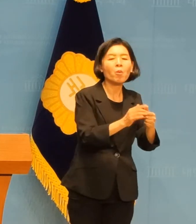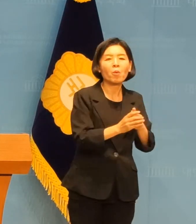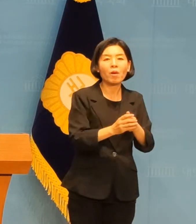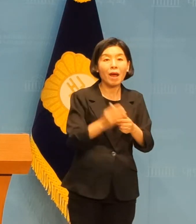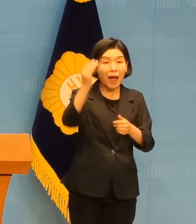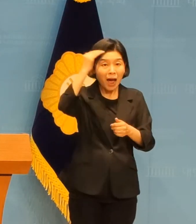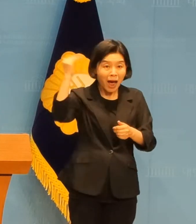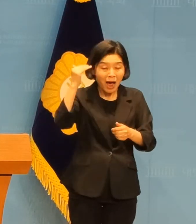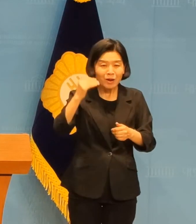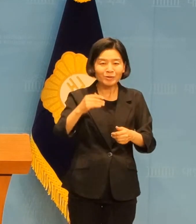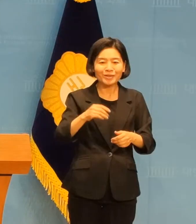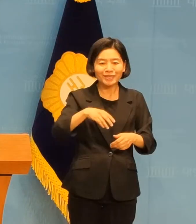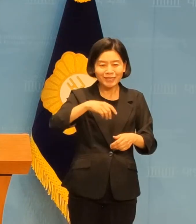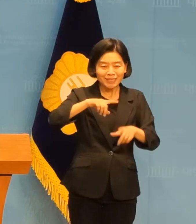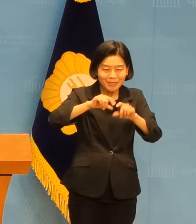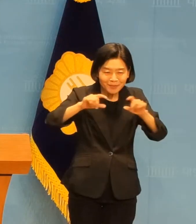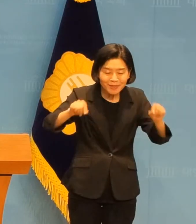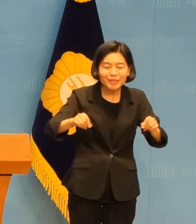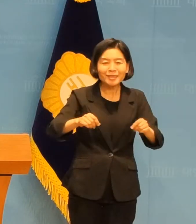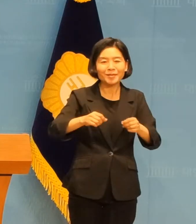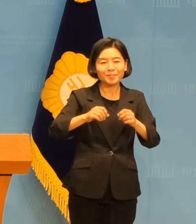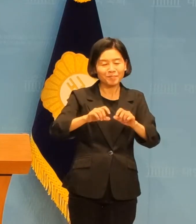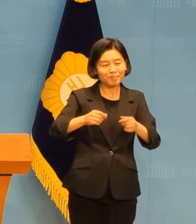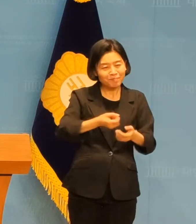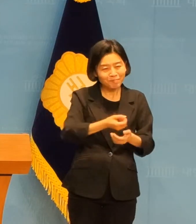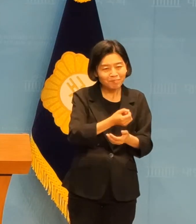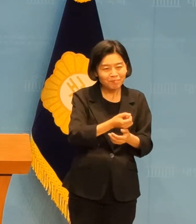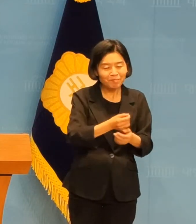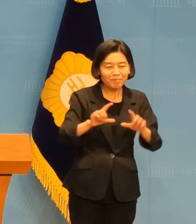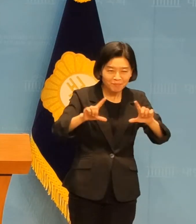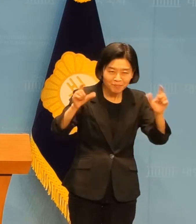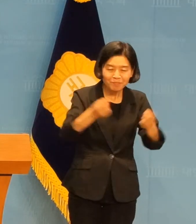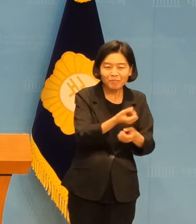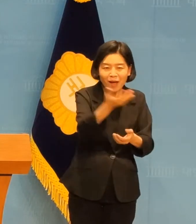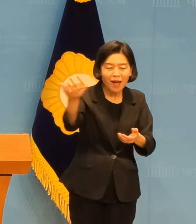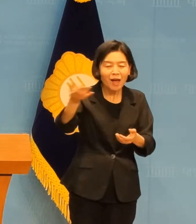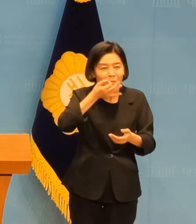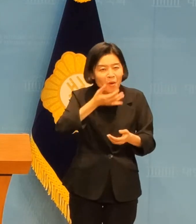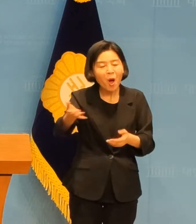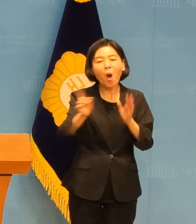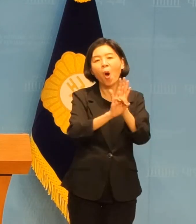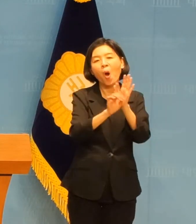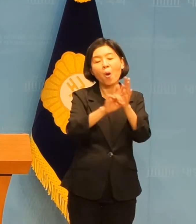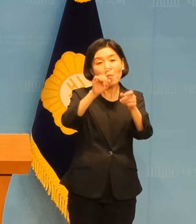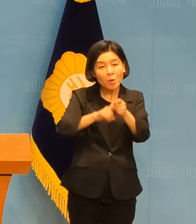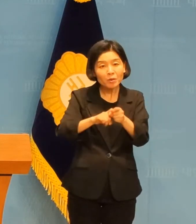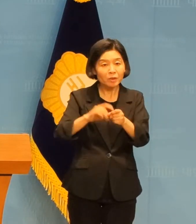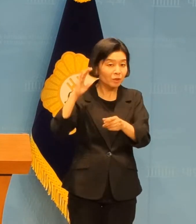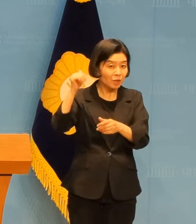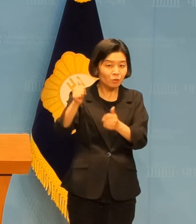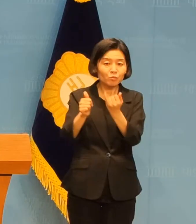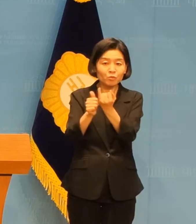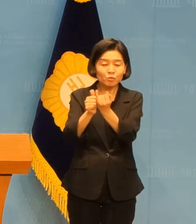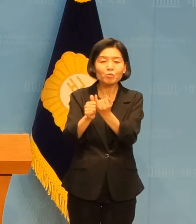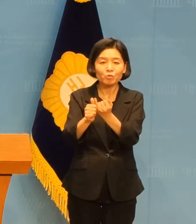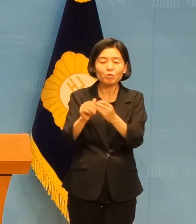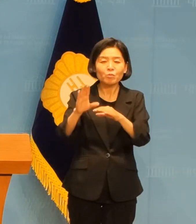위한 대통령 부부의 방송 출연에 거짓 선동을 일삼으며 비난을 위한 비난에만